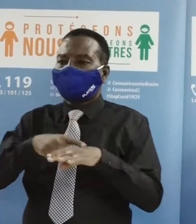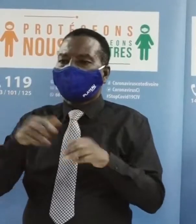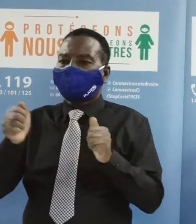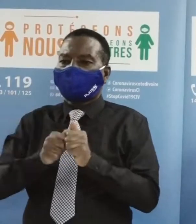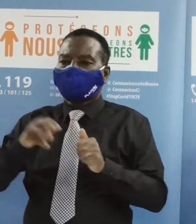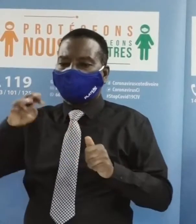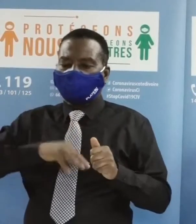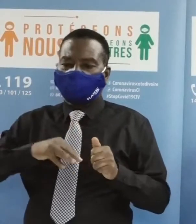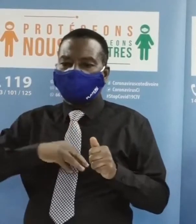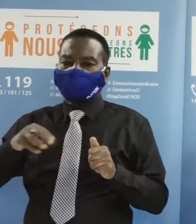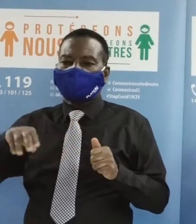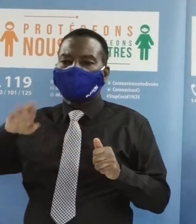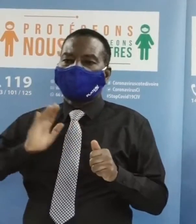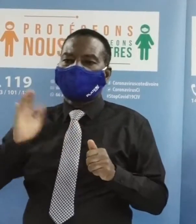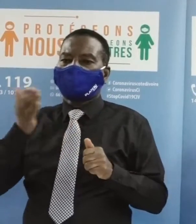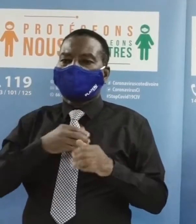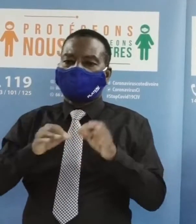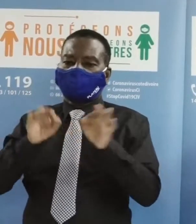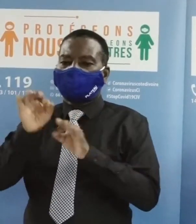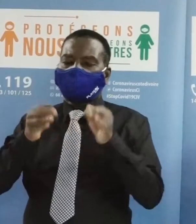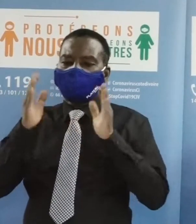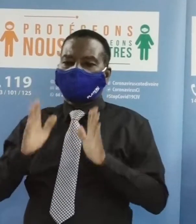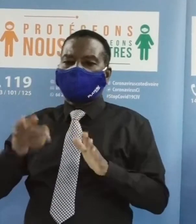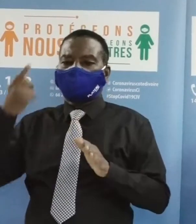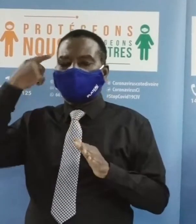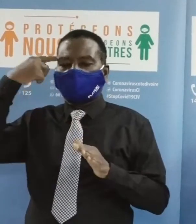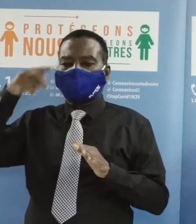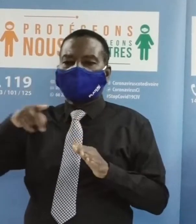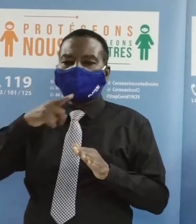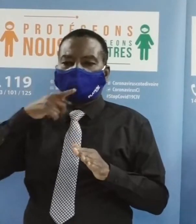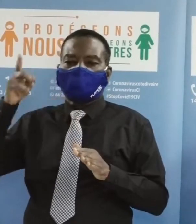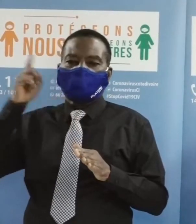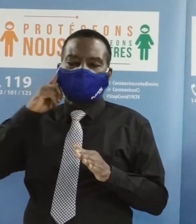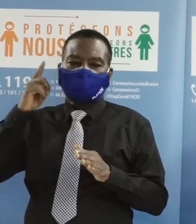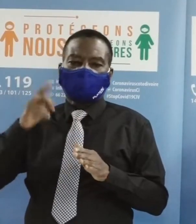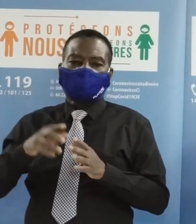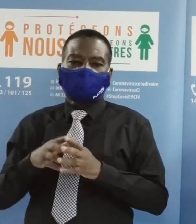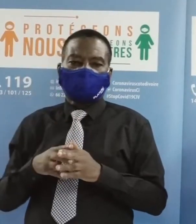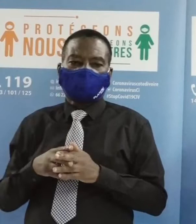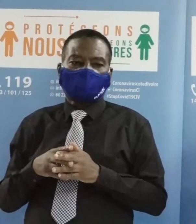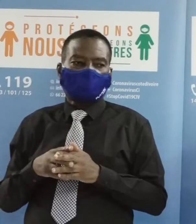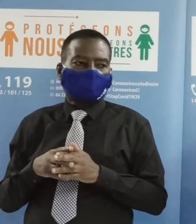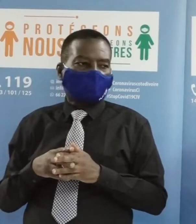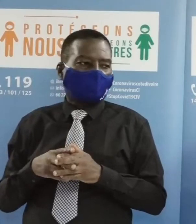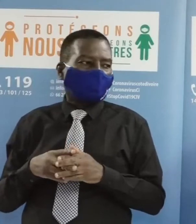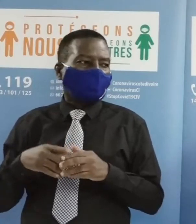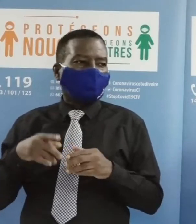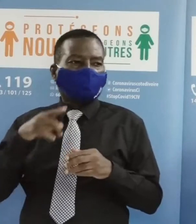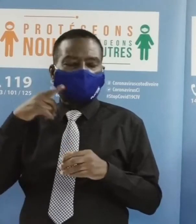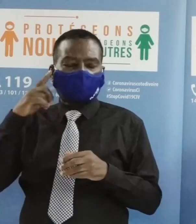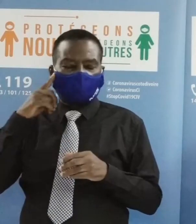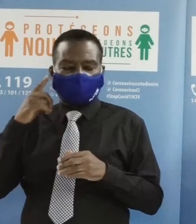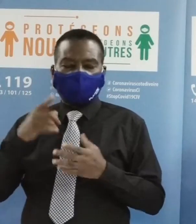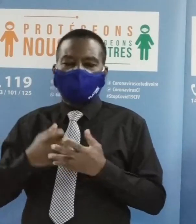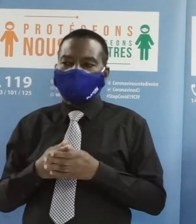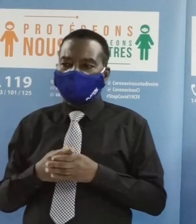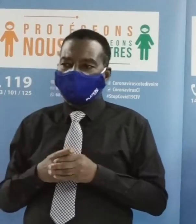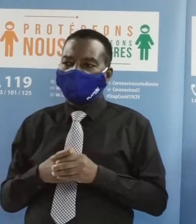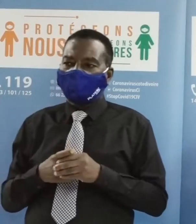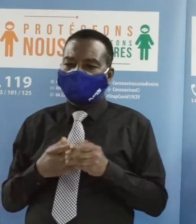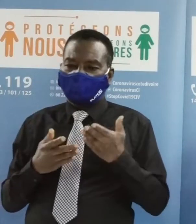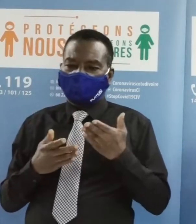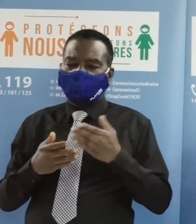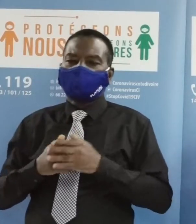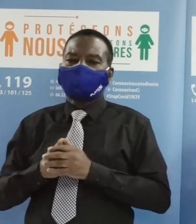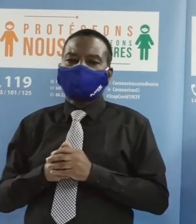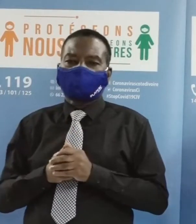marc dachy note un des prêtres ou les malentendants non pour les sourds et malentendants